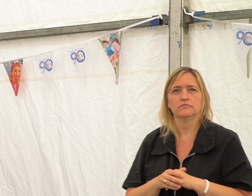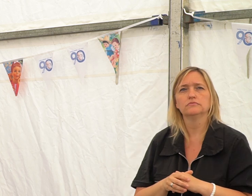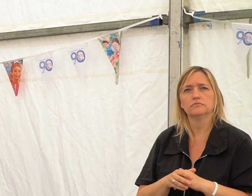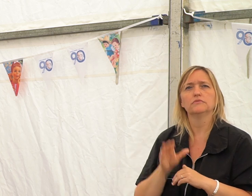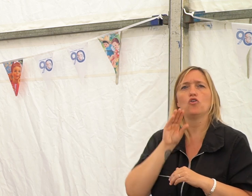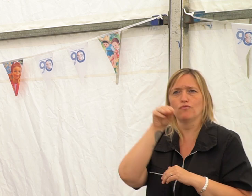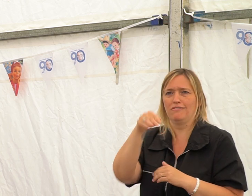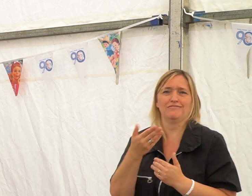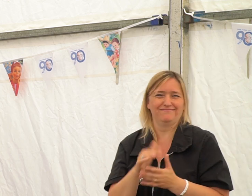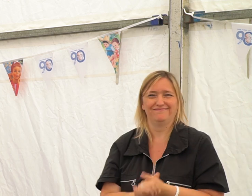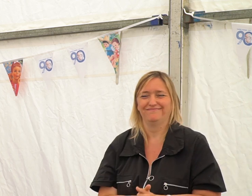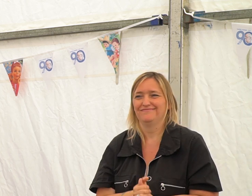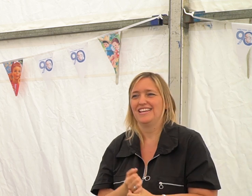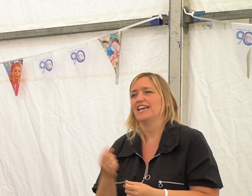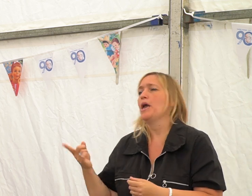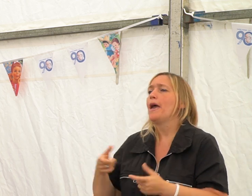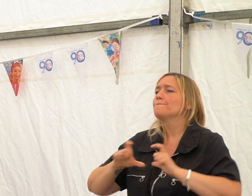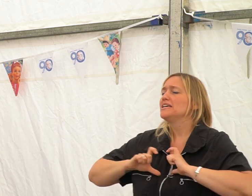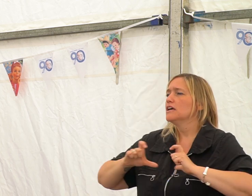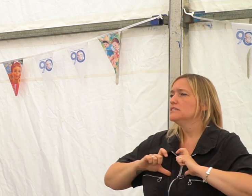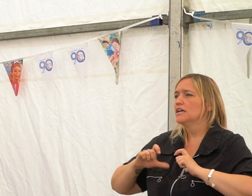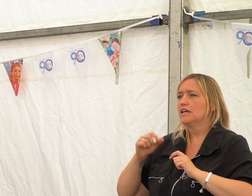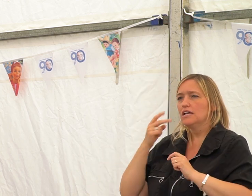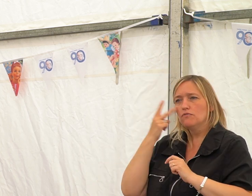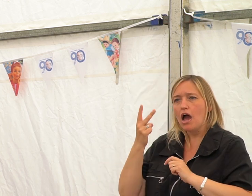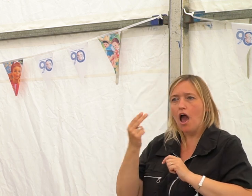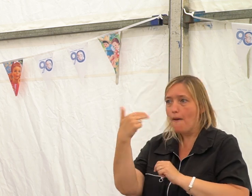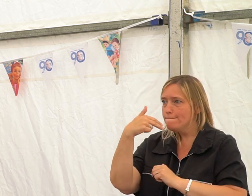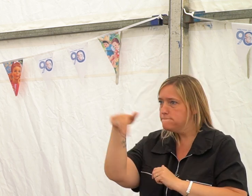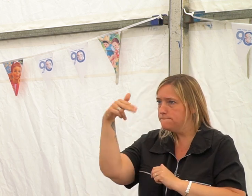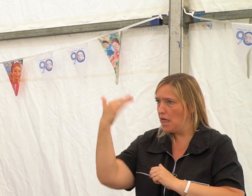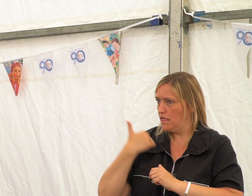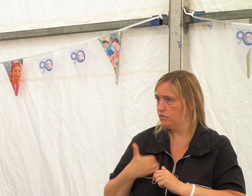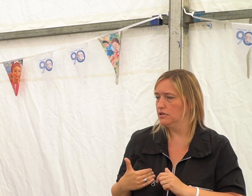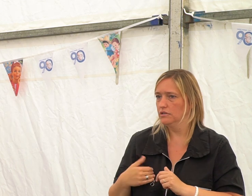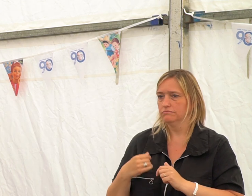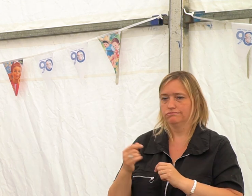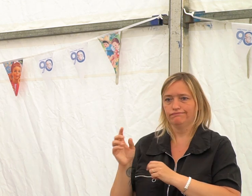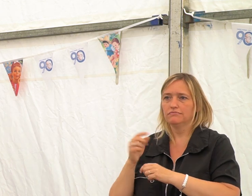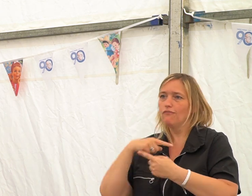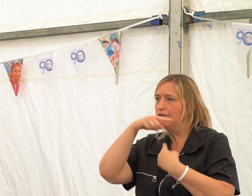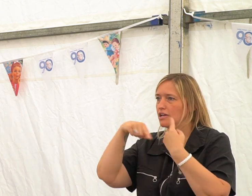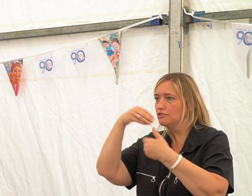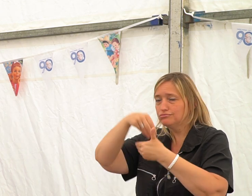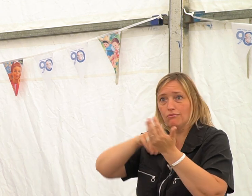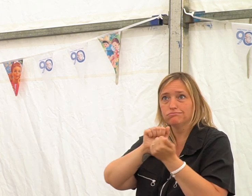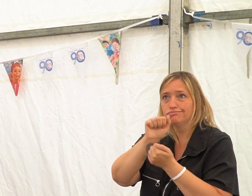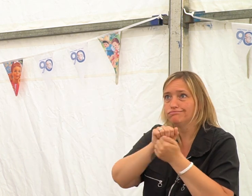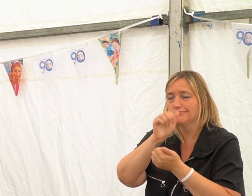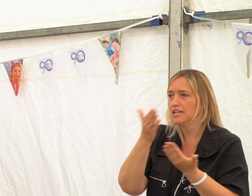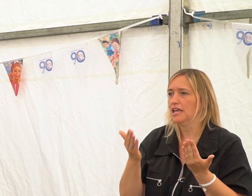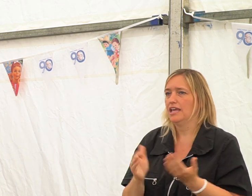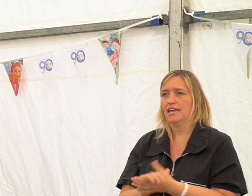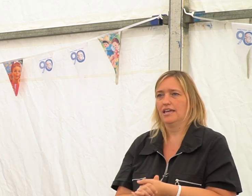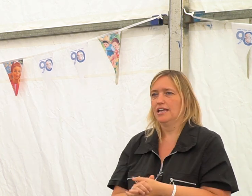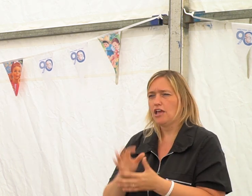Marcel Marlier y côtoiera les plus grands peintres, de Léonard de Vinci à Delacroix, le radeau de la Méduse, la liberté guidant